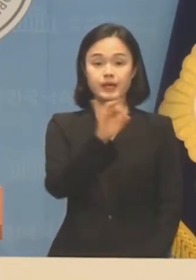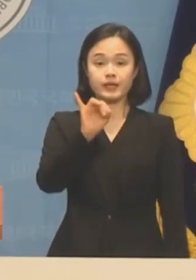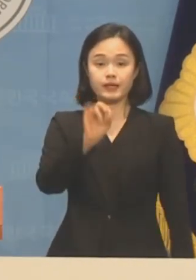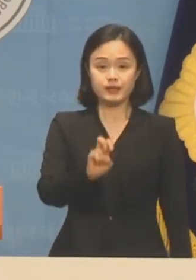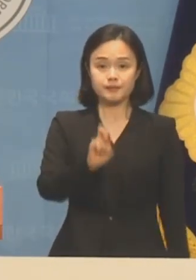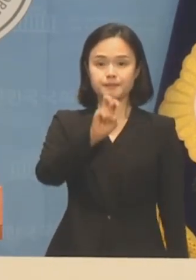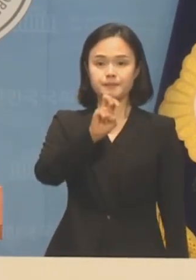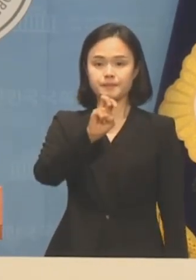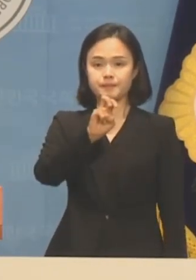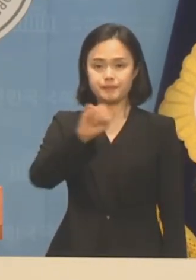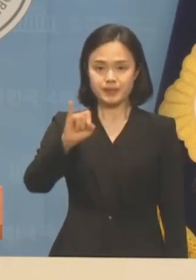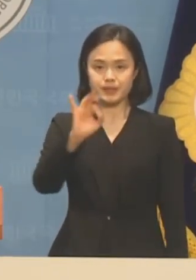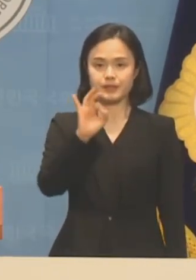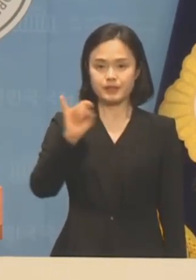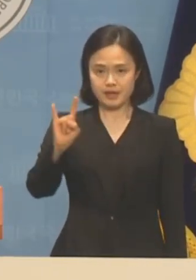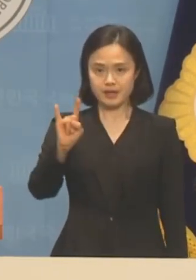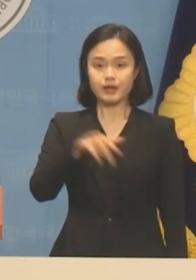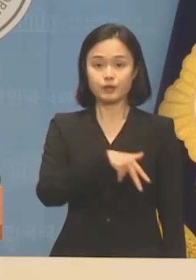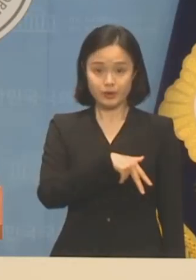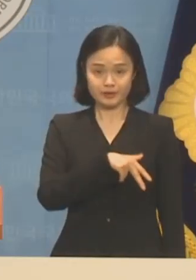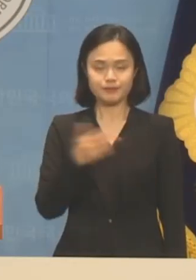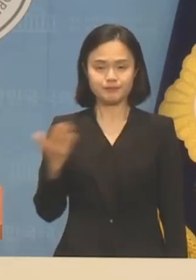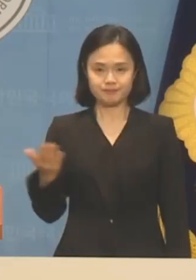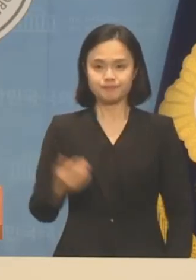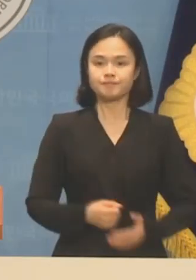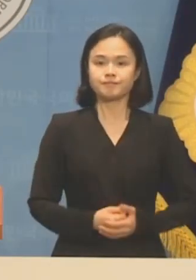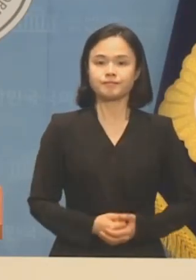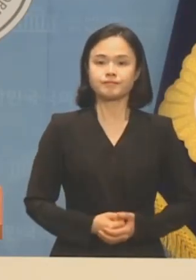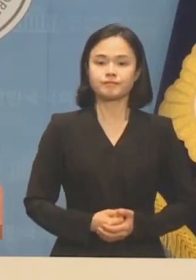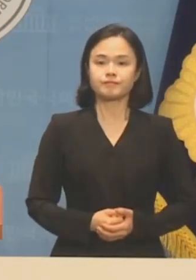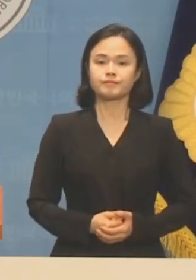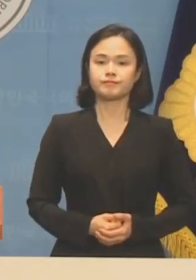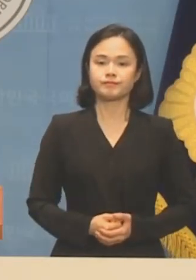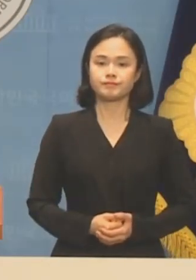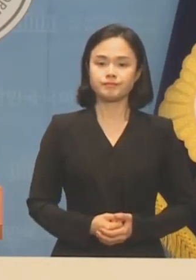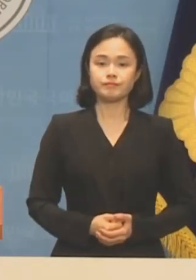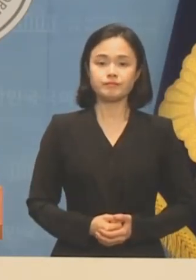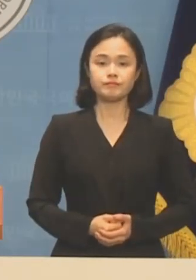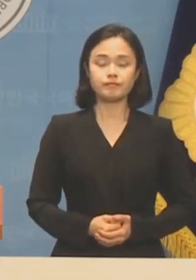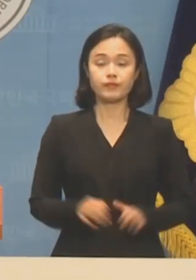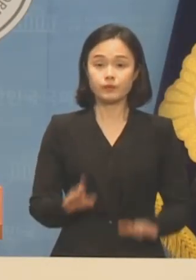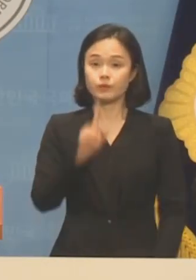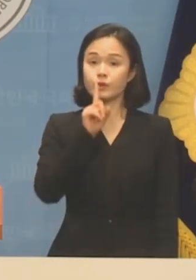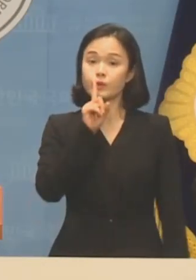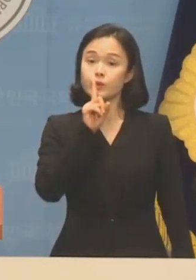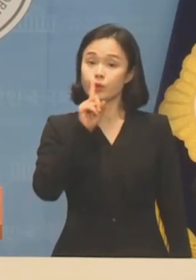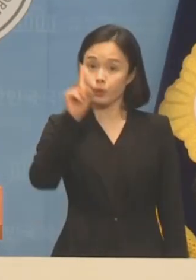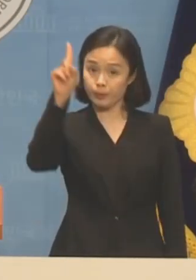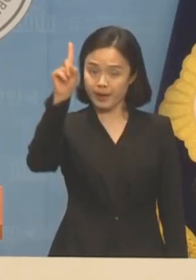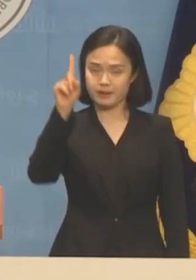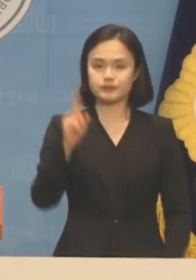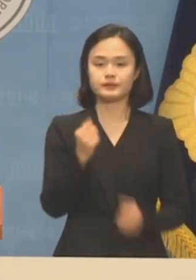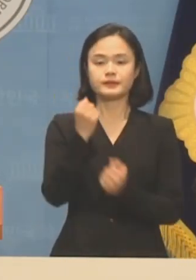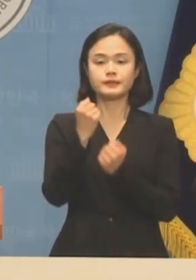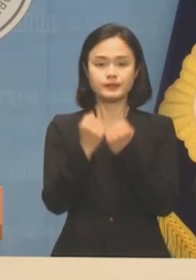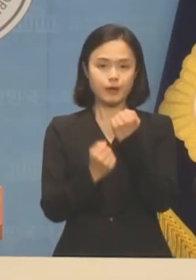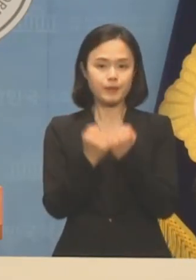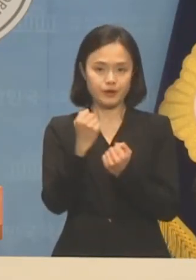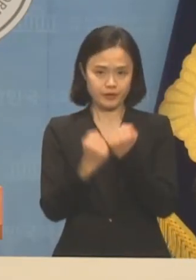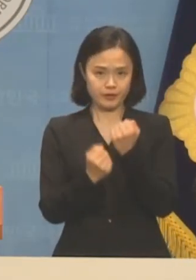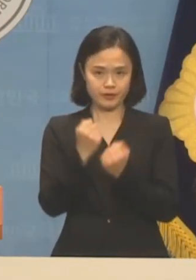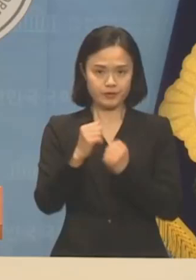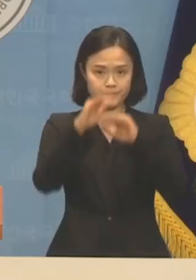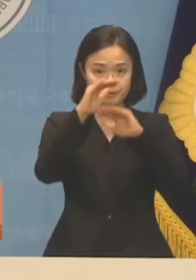참석하셨습니다. 다음 순서는 오늘 고발 취지에 대한 설명을 당 이태영 법률위원장님께서